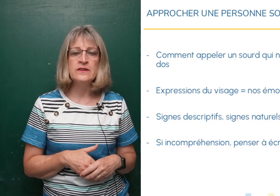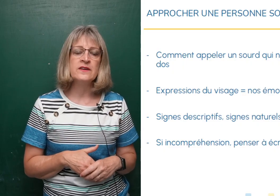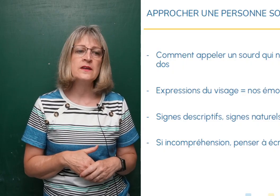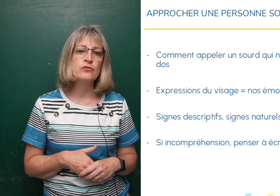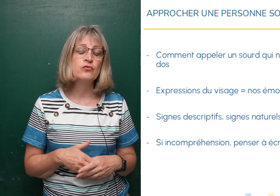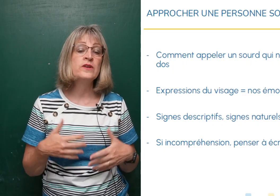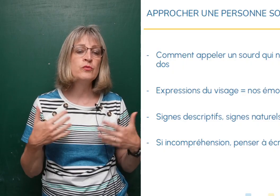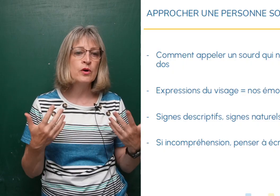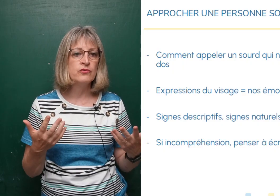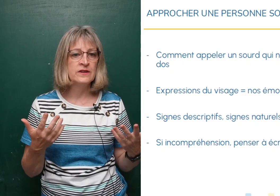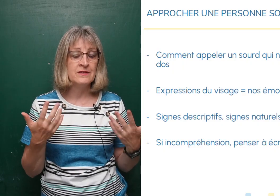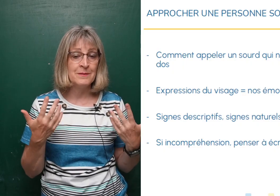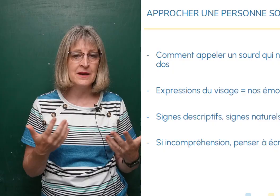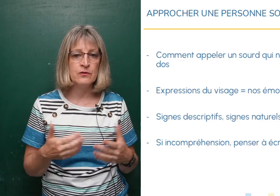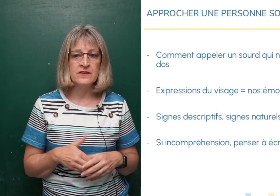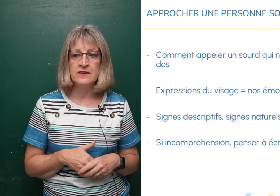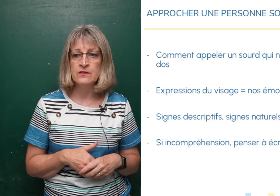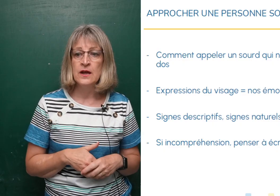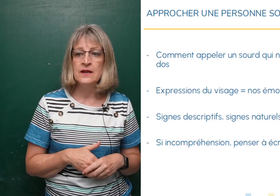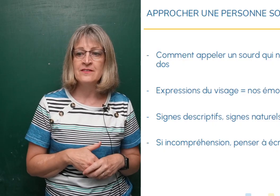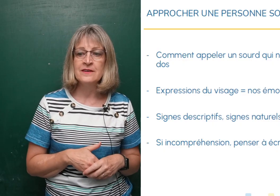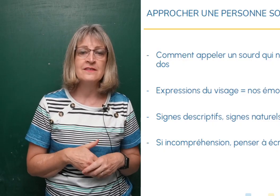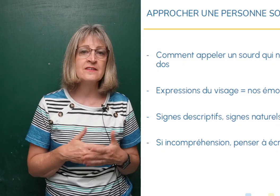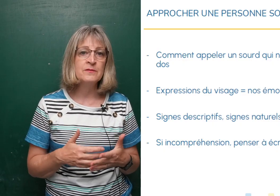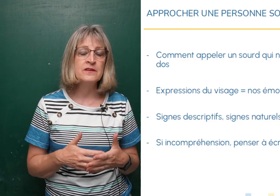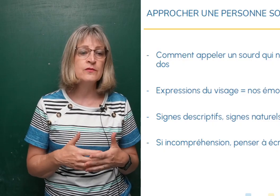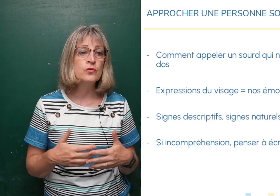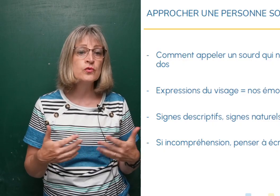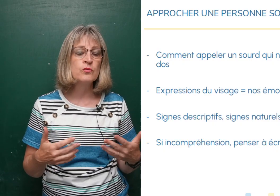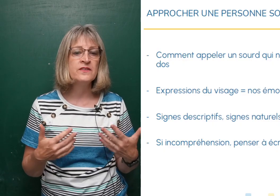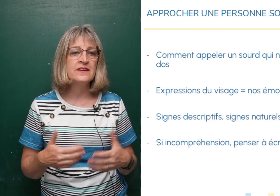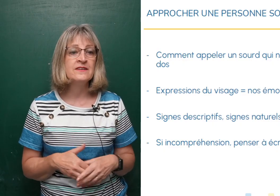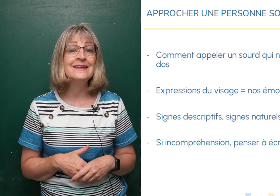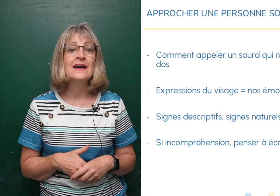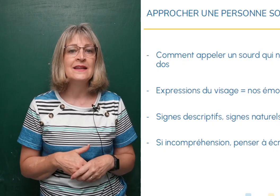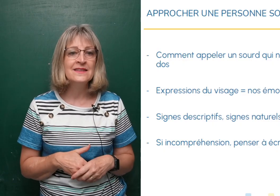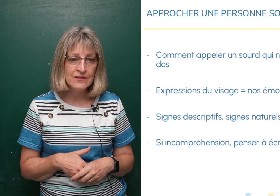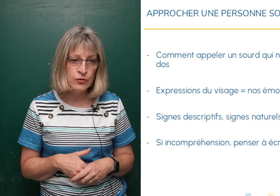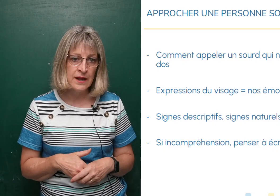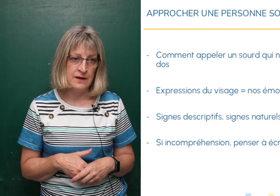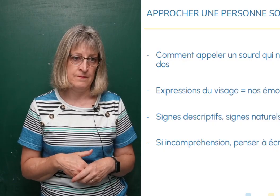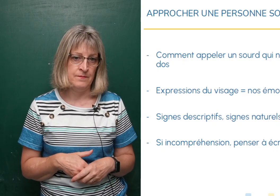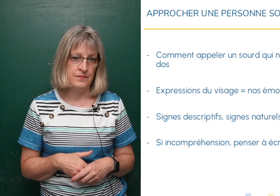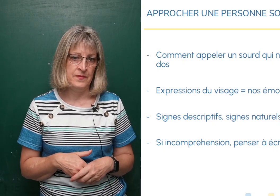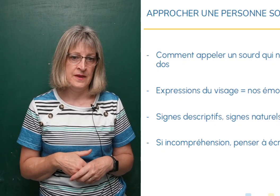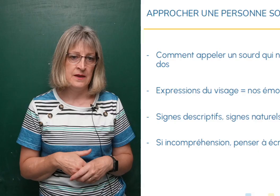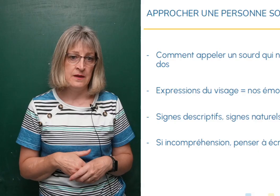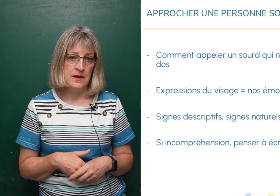utiliser, surtout au début, quand vous ne connaissez pas bien la langue des signes, les signes descriptifs ou autrement dit les signes naturels, hein.